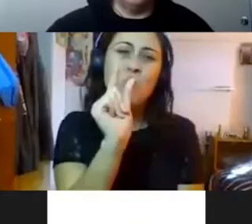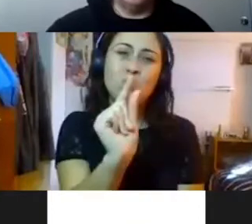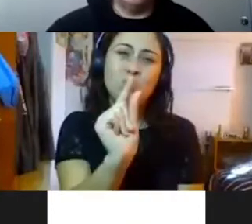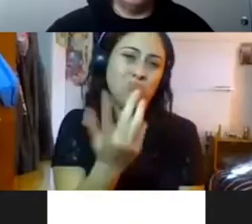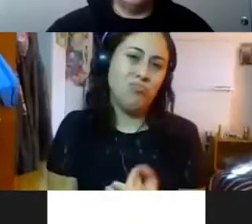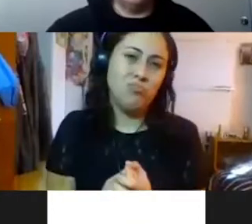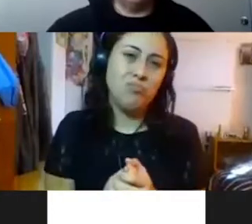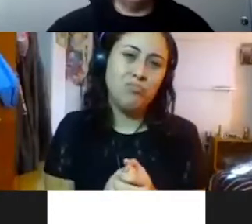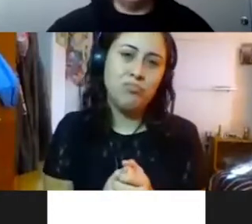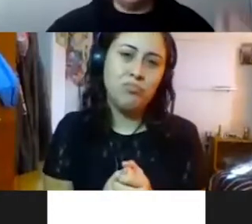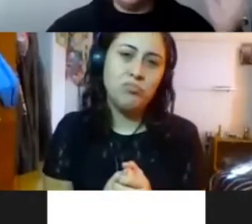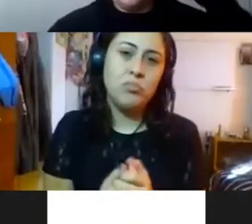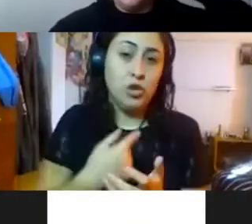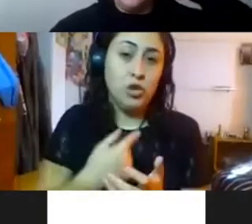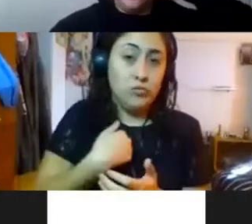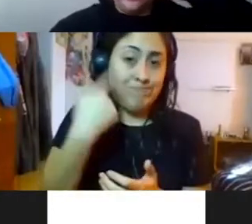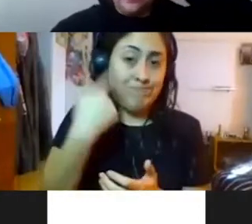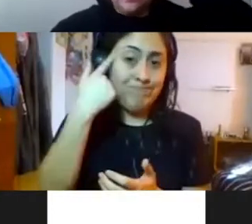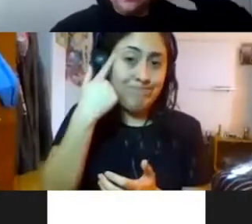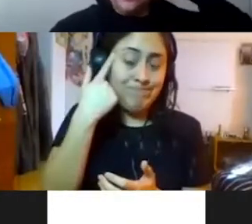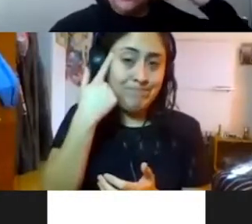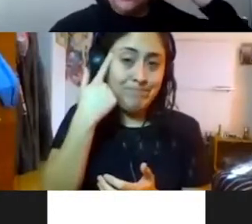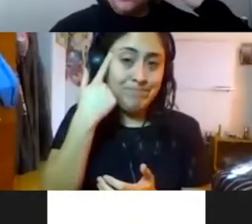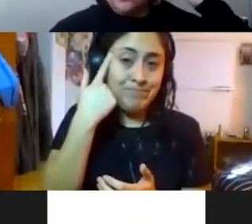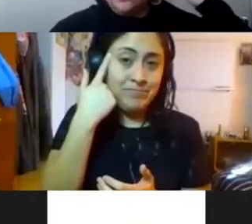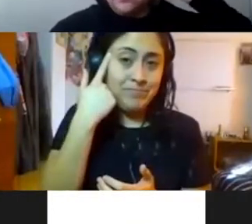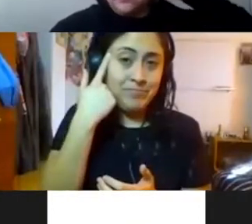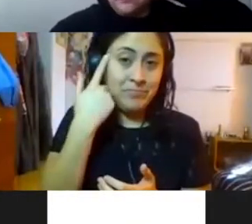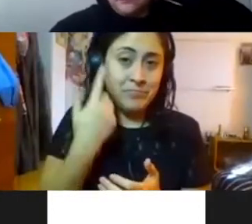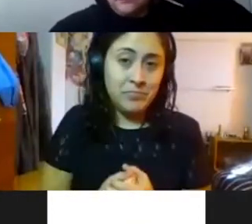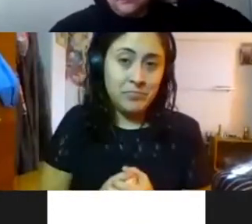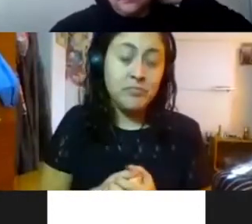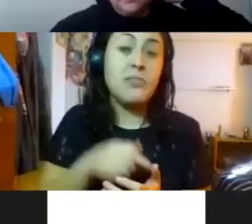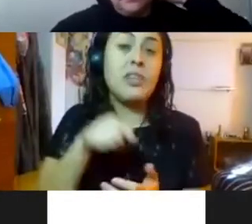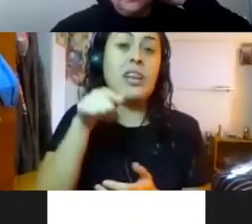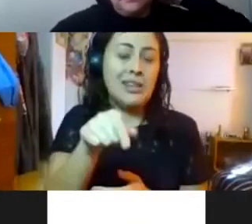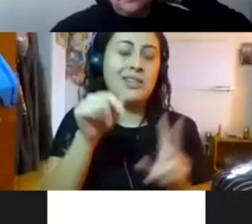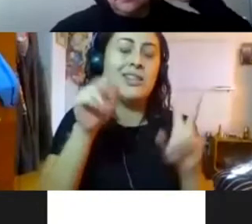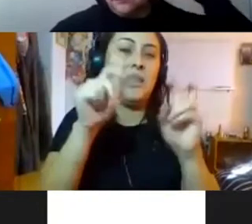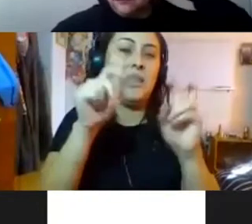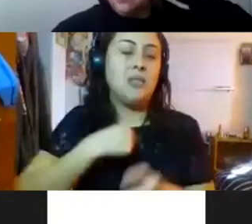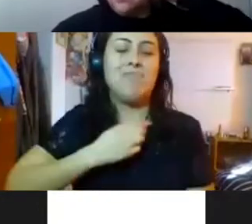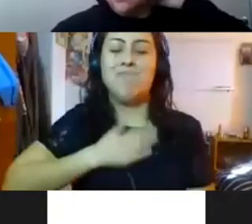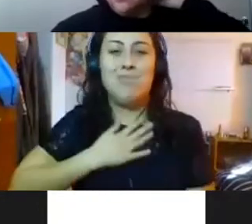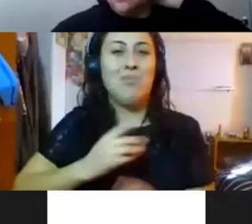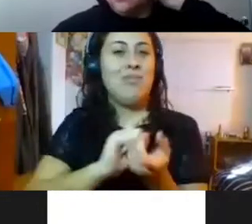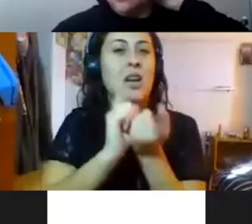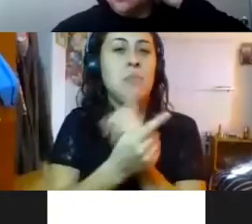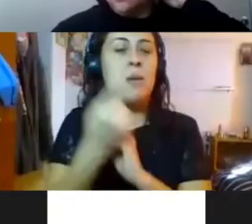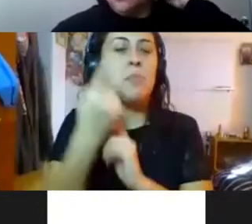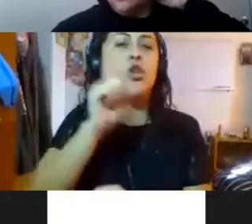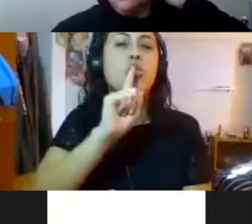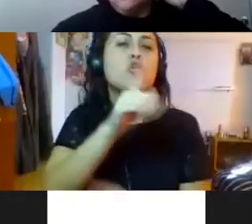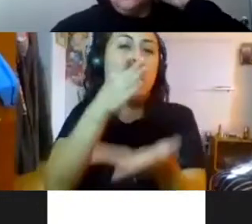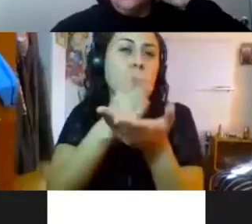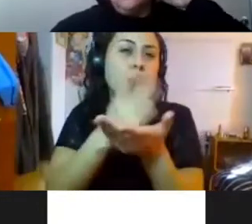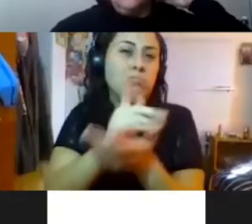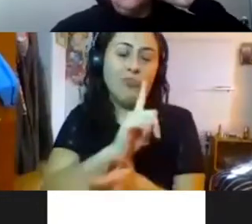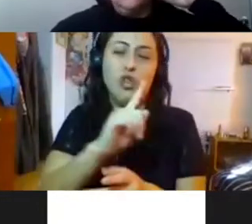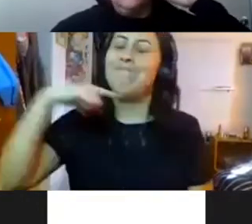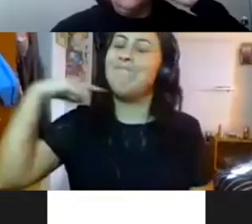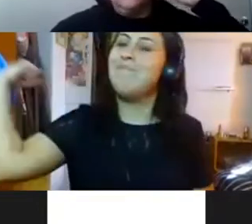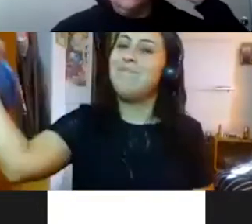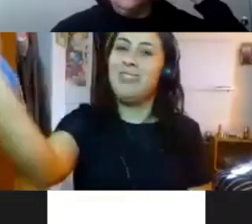Yo, como les digo, yo creo que eso sería algo que me gustaría a mí cambiar en general, que se pudiese generar